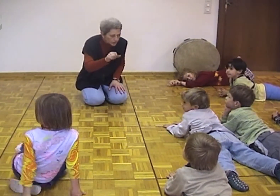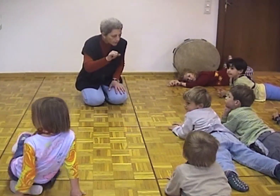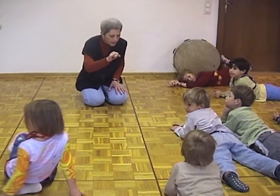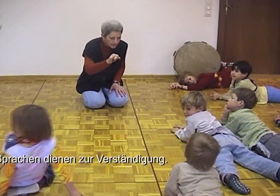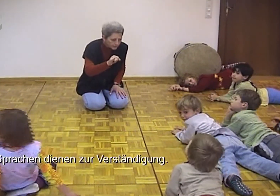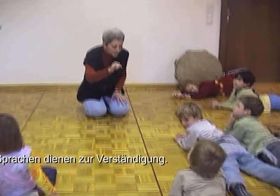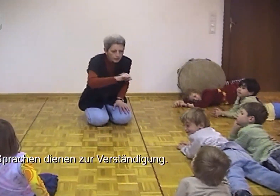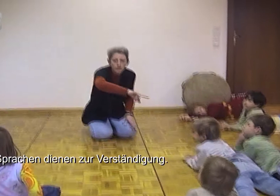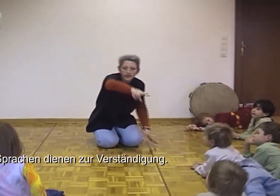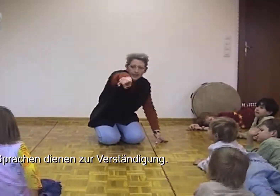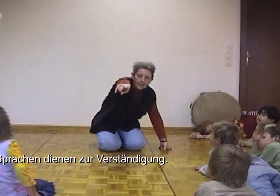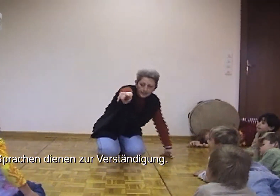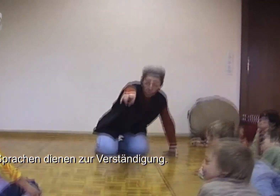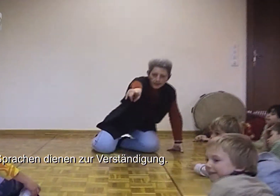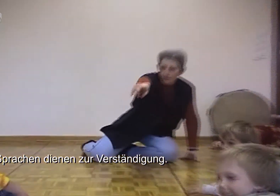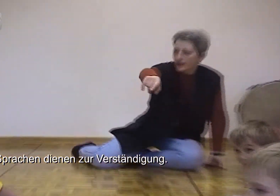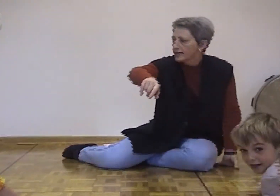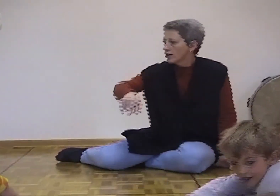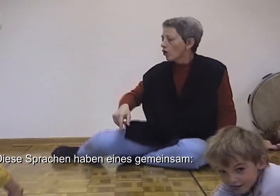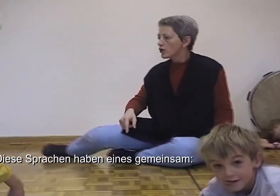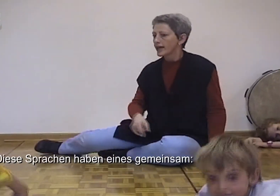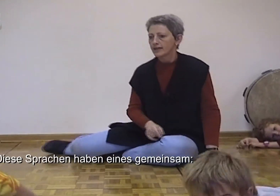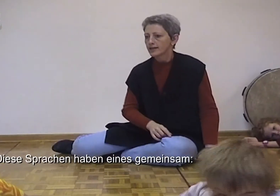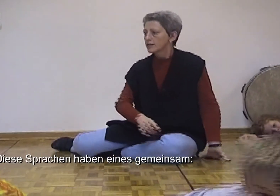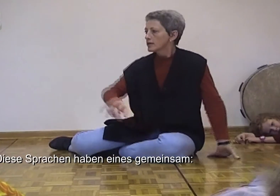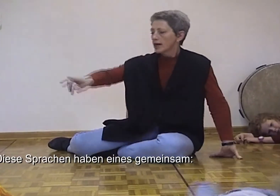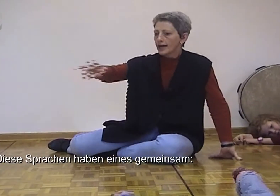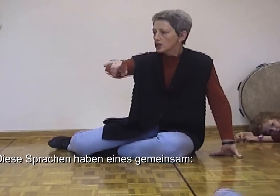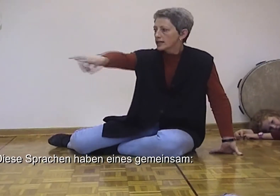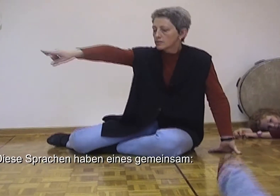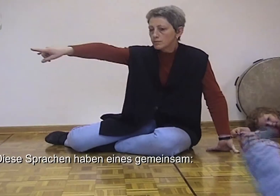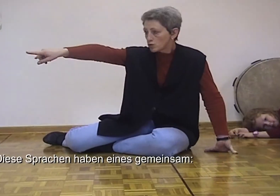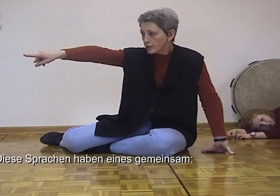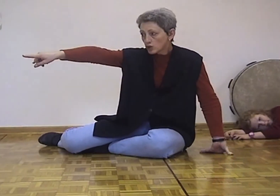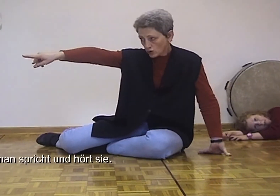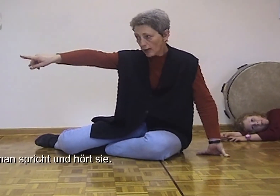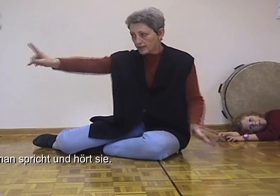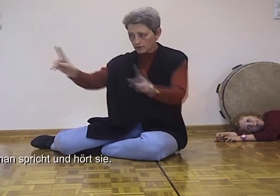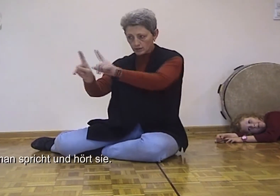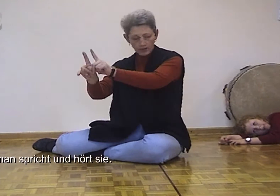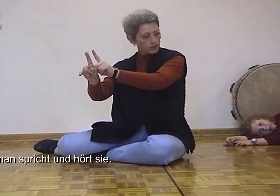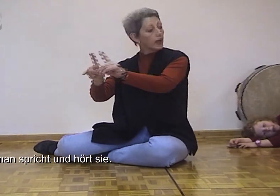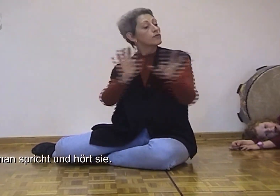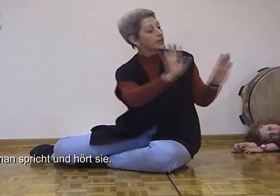Sprachen dienen zur Verständigung. Diese Sprachen haben eines gemeinsam, man spricht und hört sie.